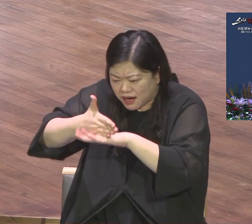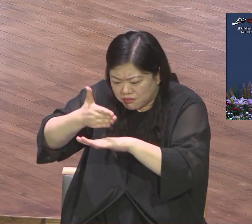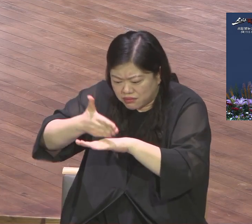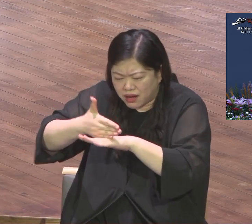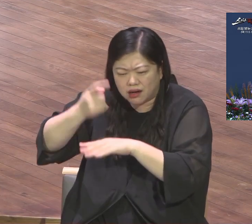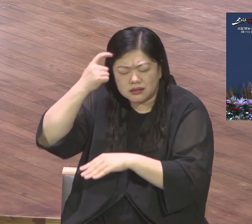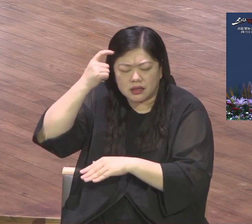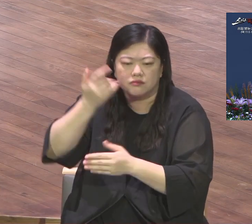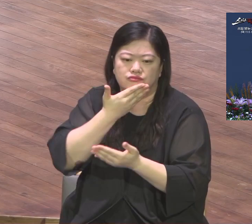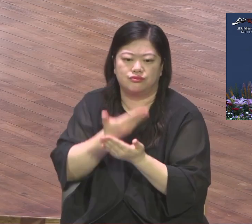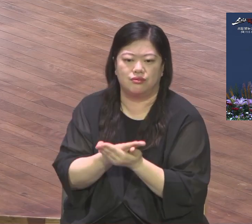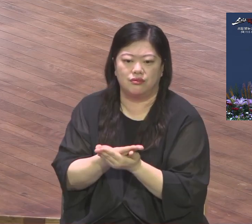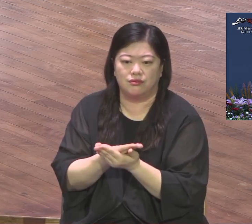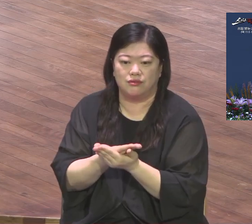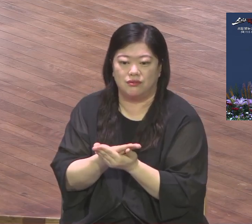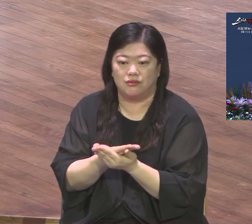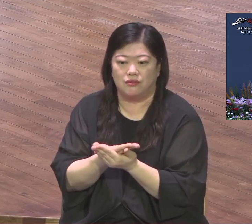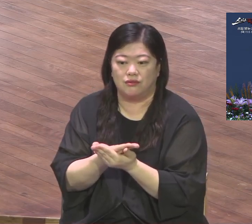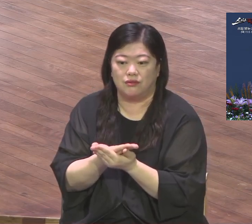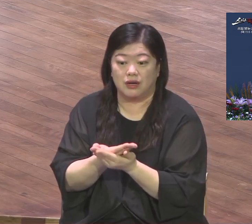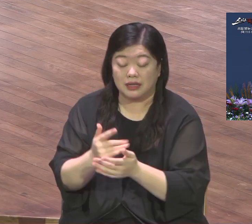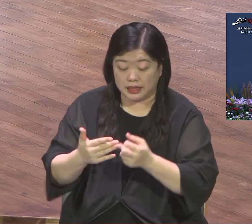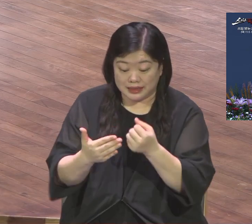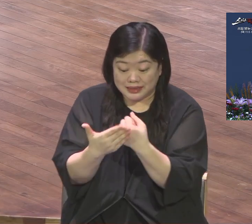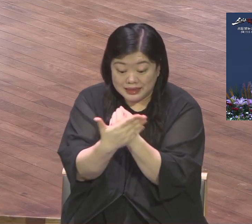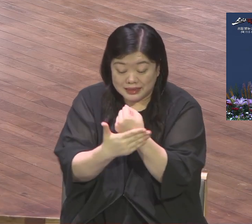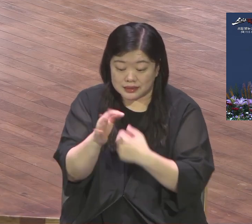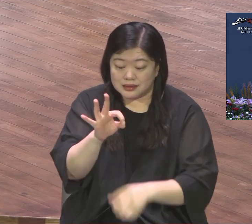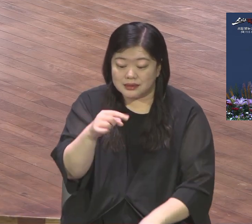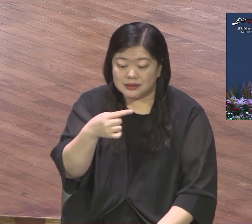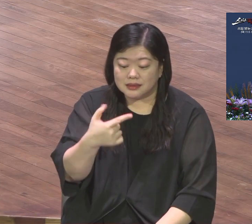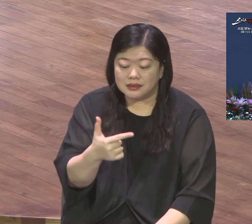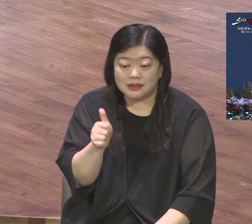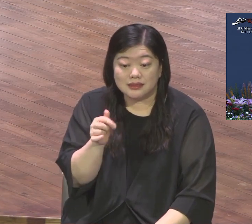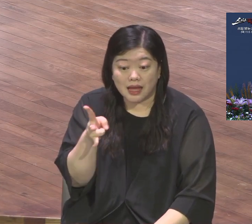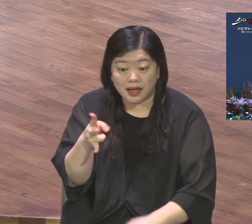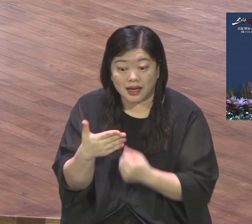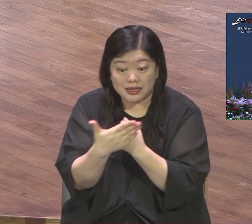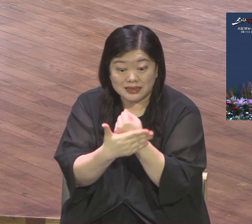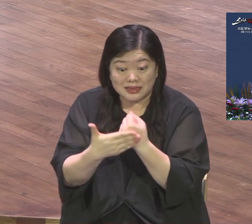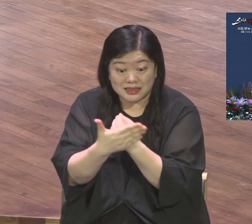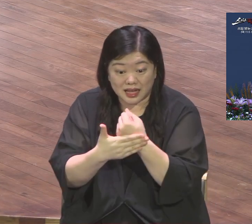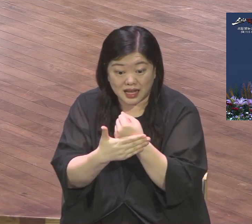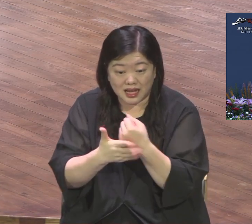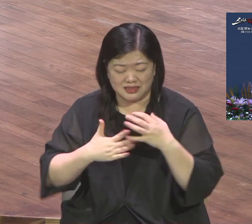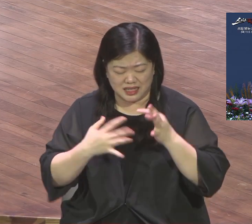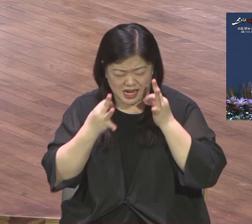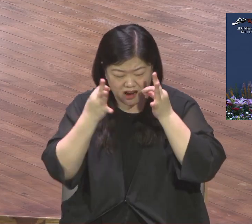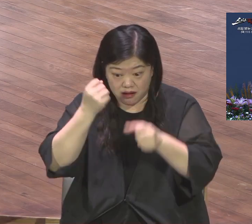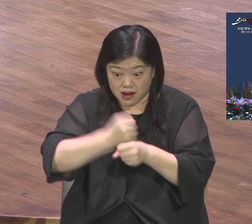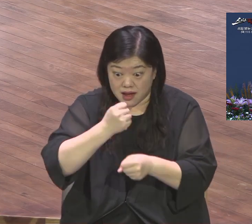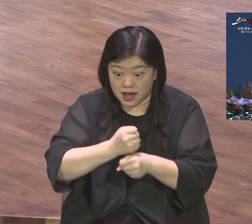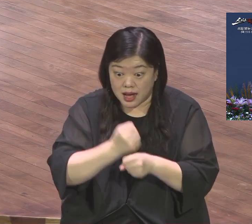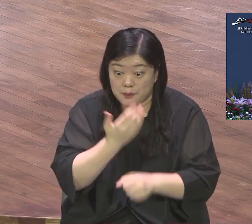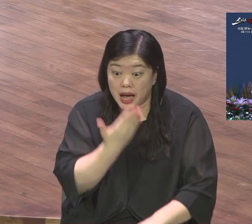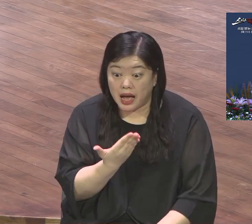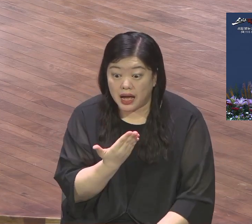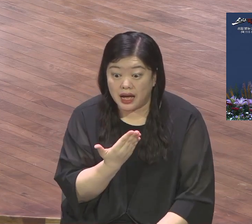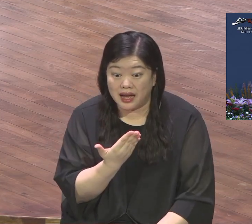사실 은혜는요 내게 주도권이 있는 게 아니에요. 내가 받고 싶다고 받고 안 받고 싶다고 안 받는 게